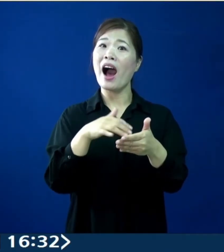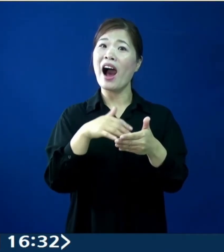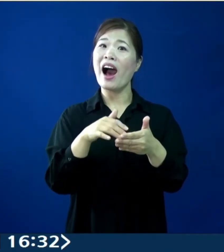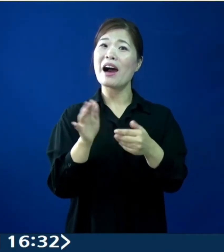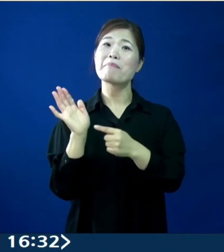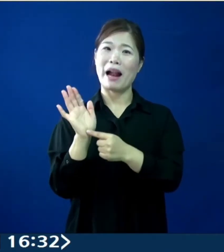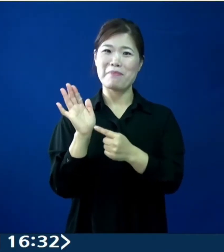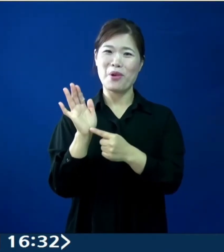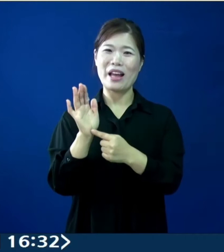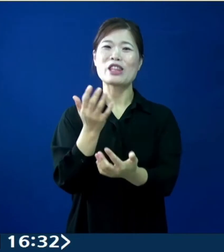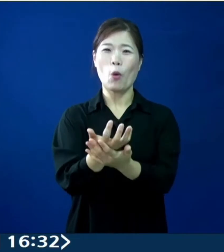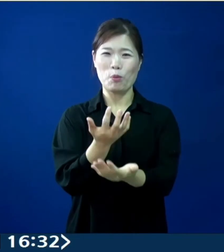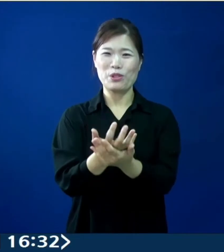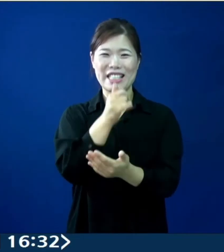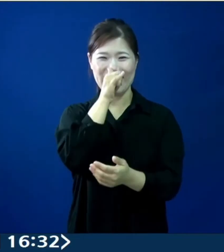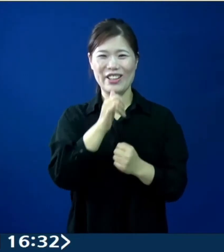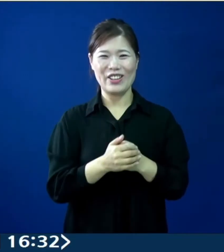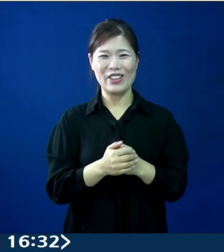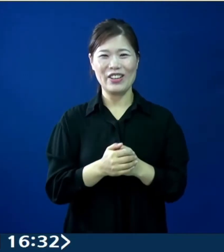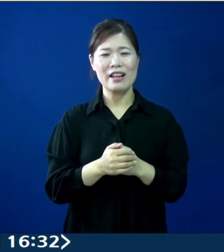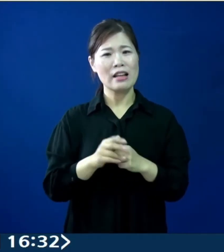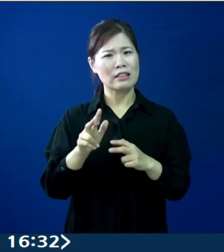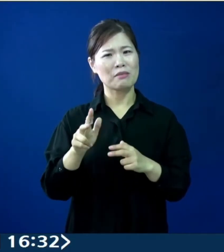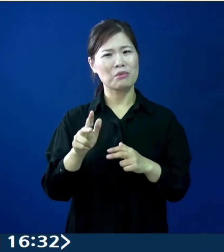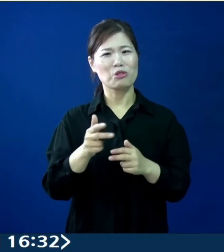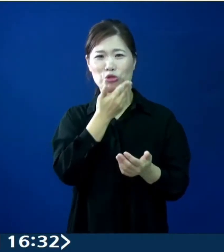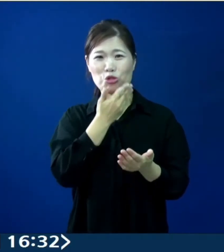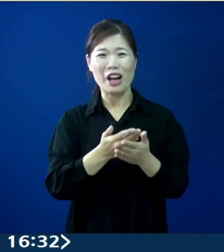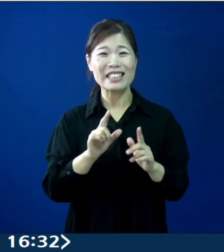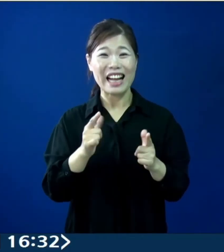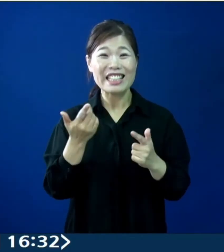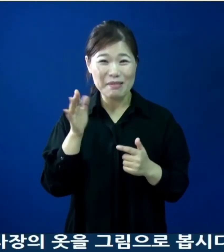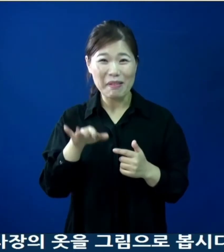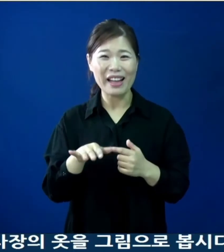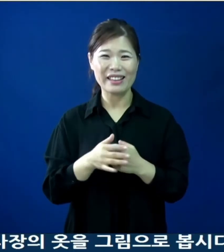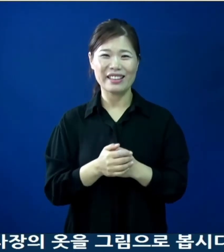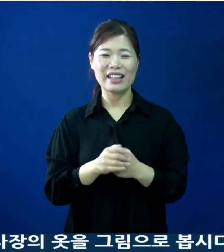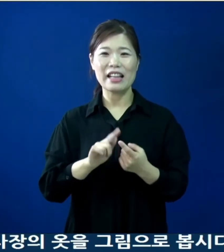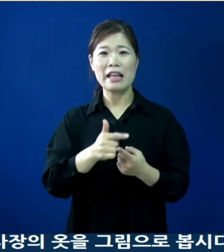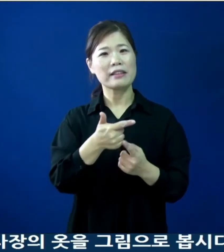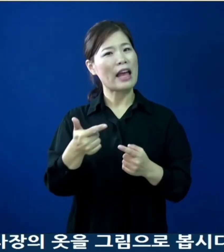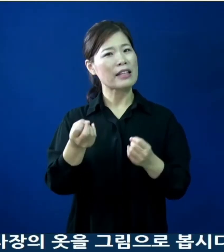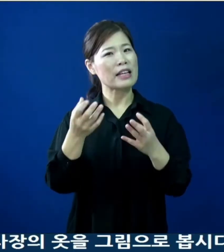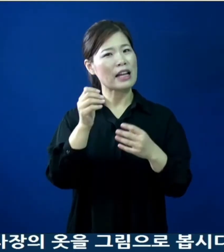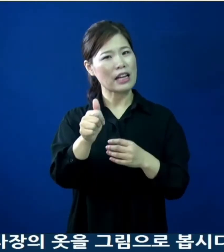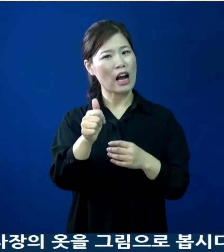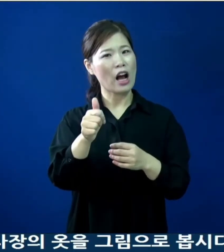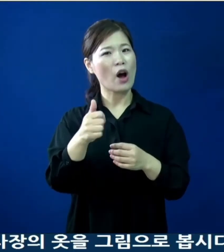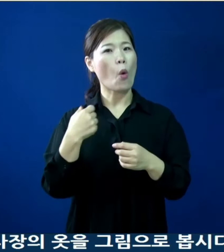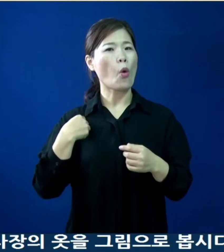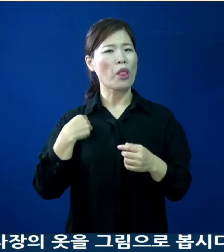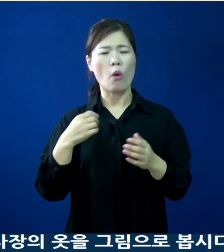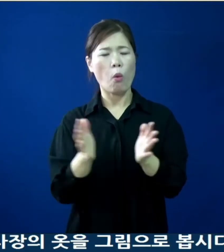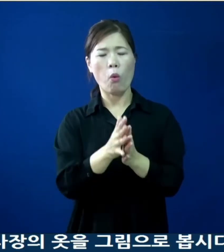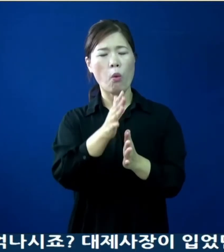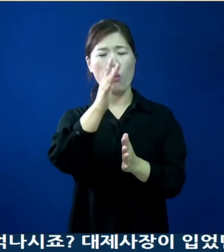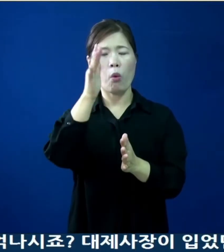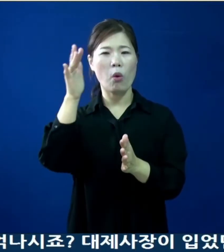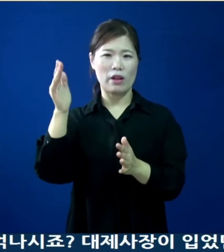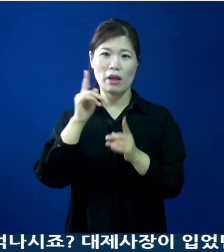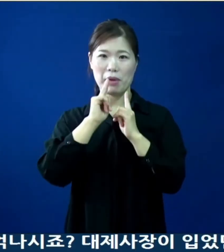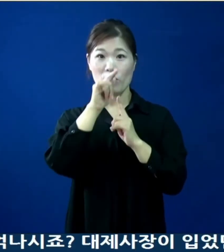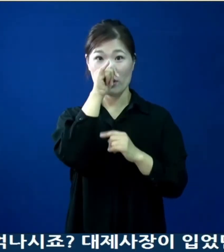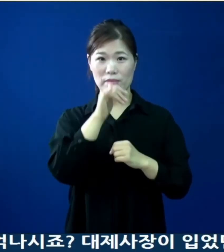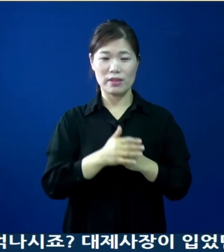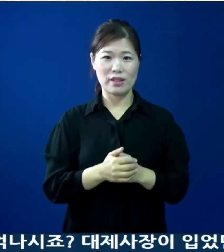발표한 논문도 제가 본 적이 있어요. 뭐 그렇게 중요한 것 같지는 않지만 대제사장의 옷이 매우 화려했다는 것입니다.